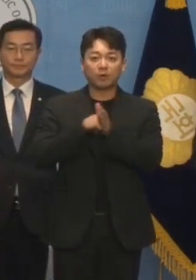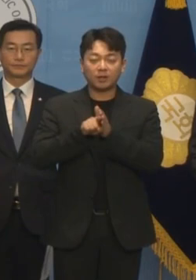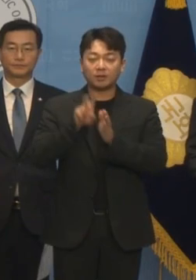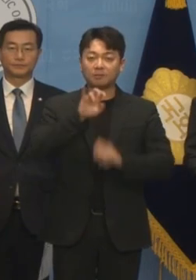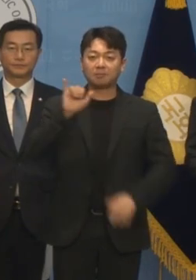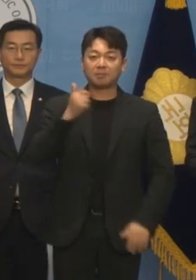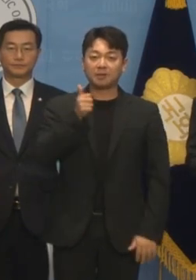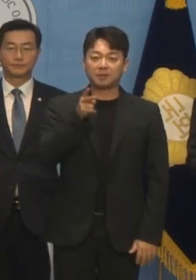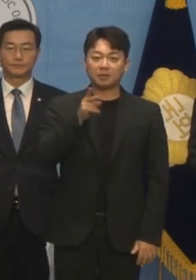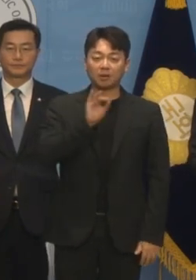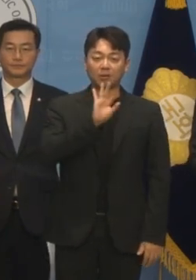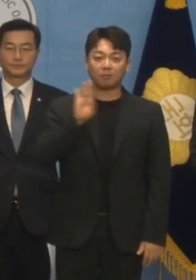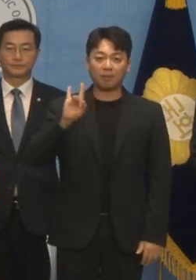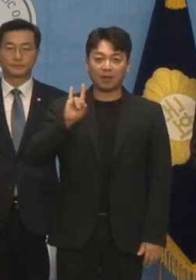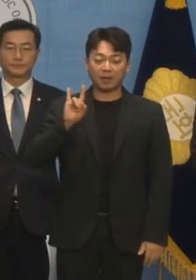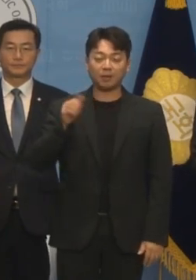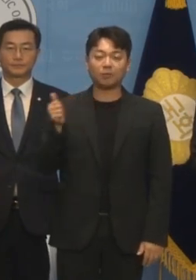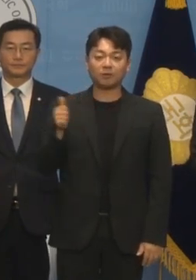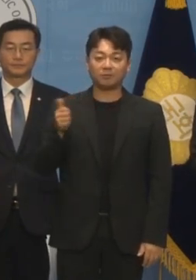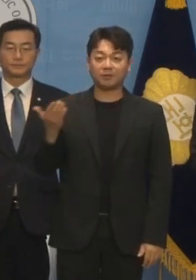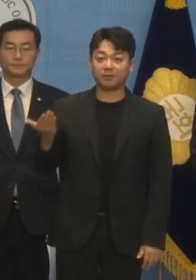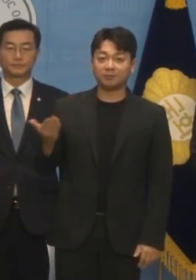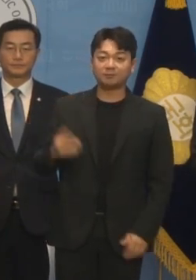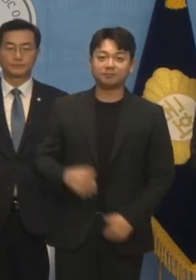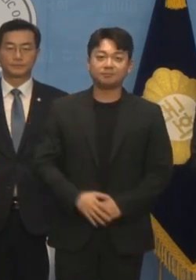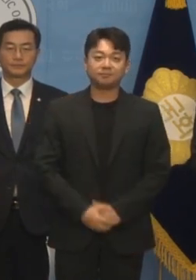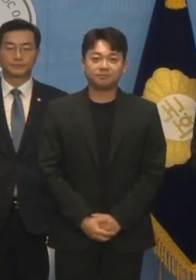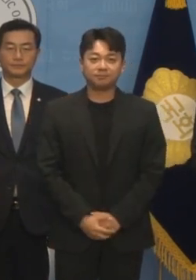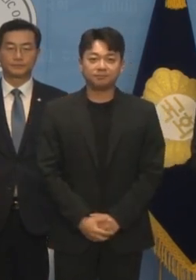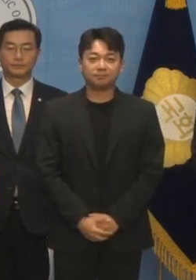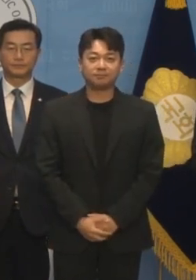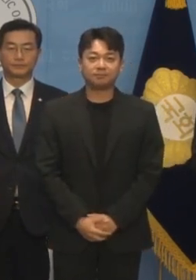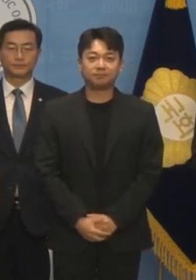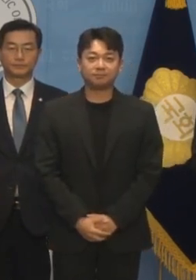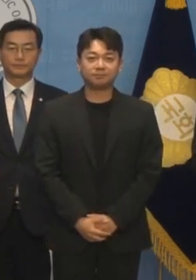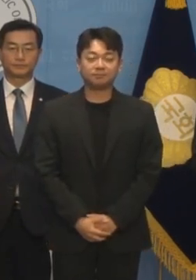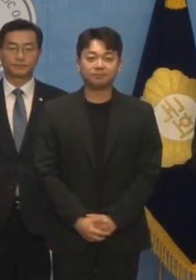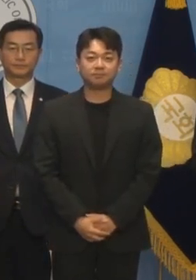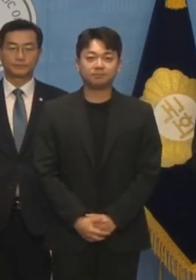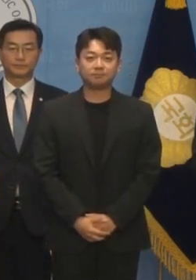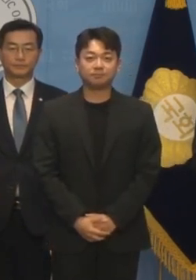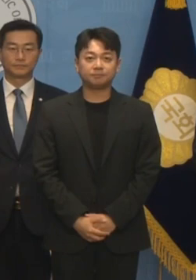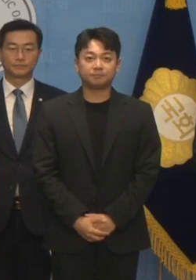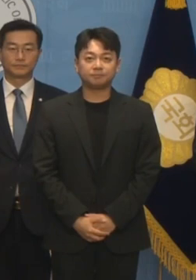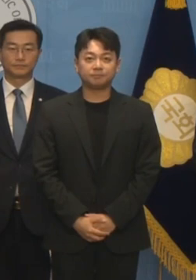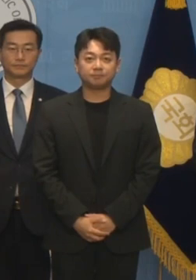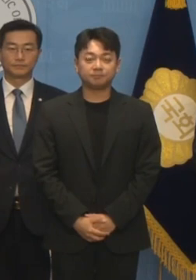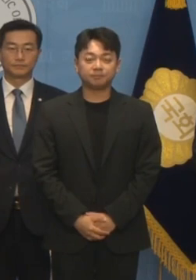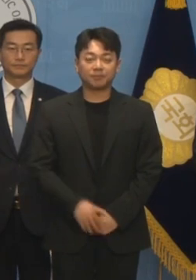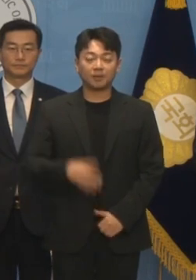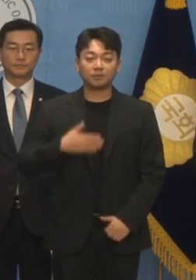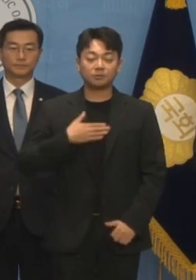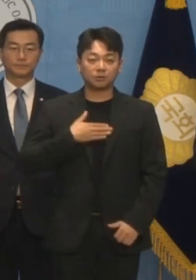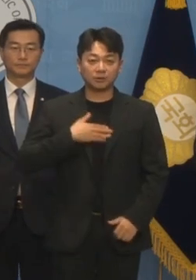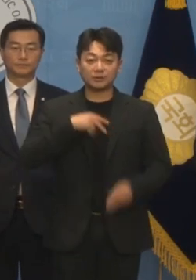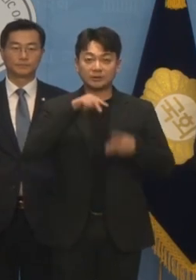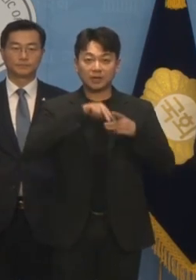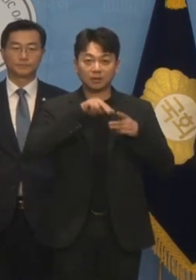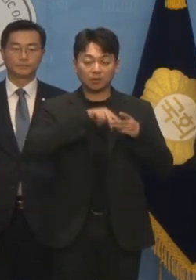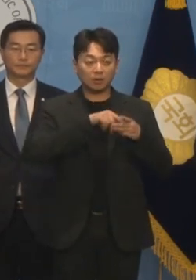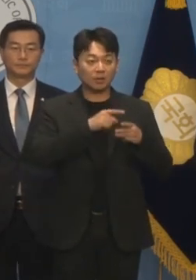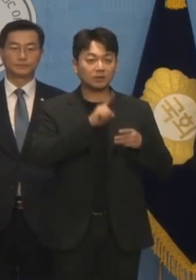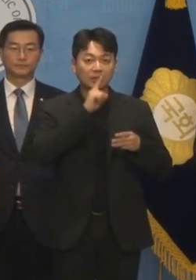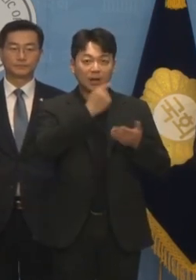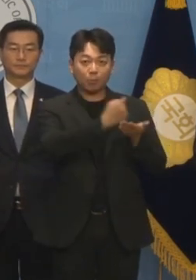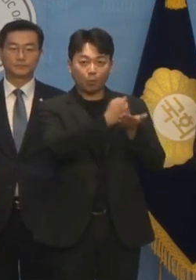근래 저희 대책단 사건조작 제보 센터에 제보가 들어옵니다